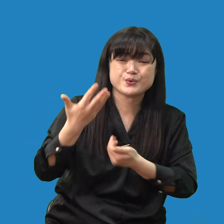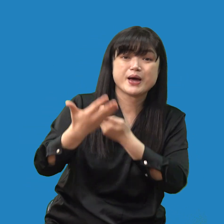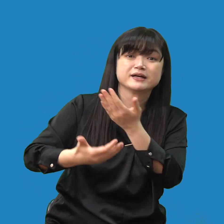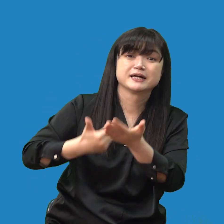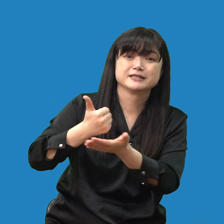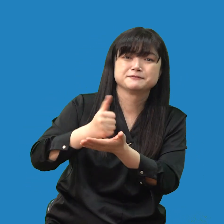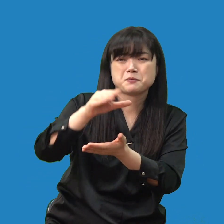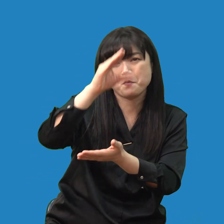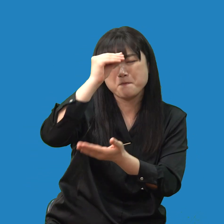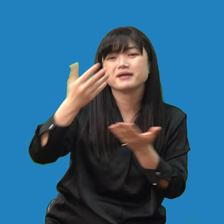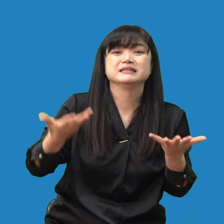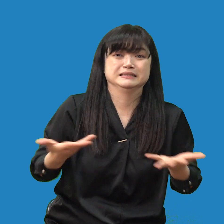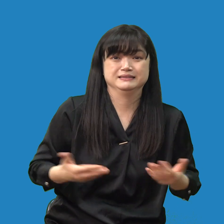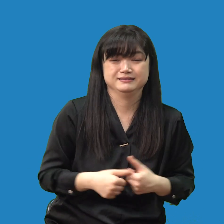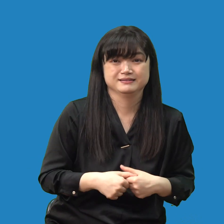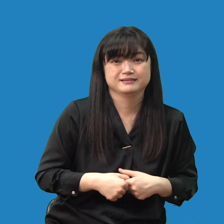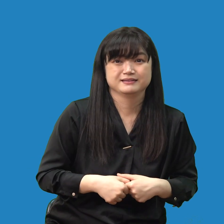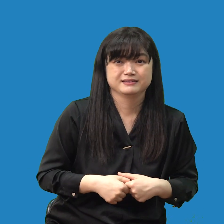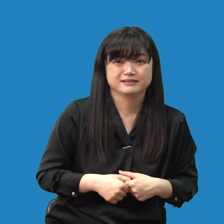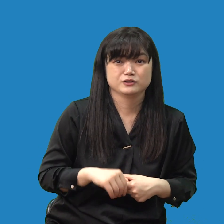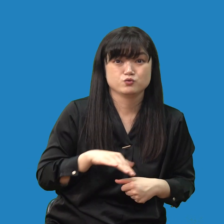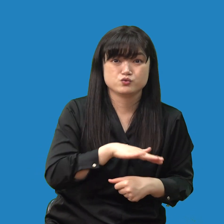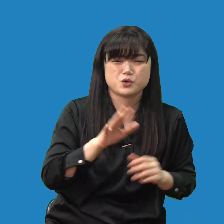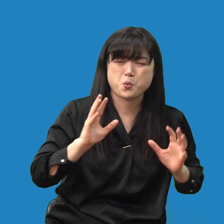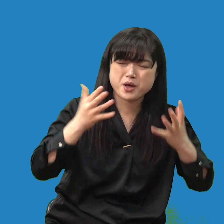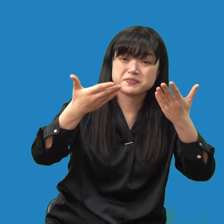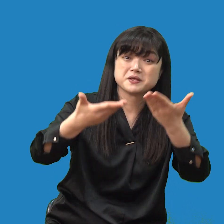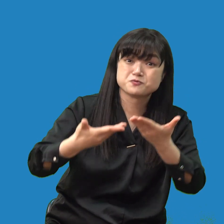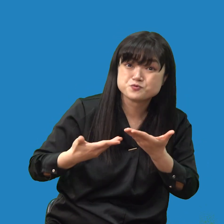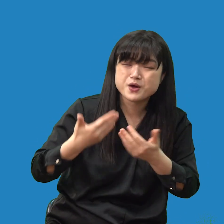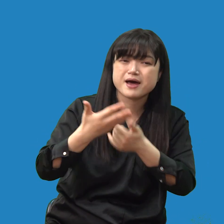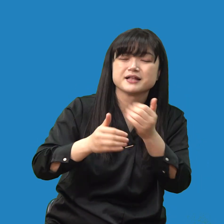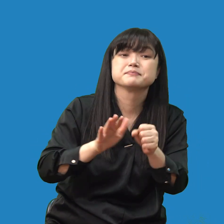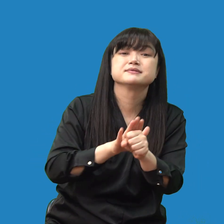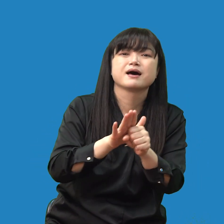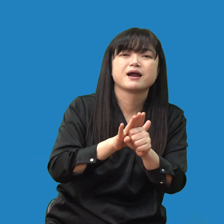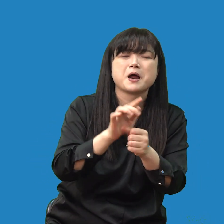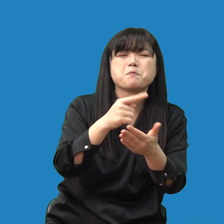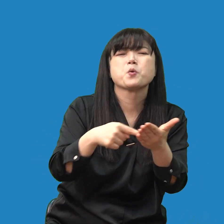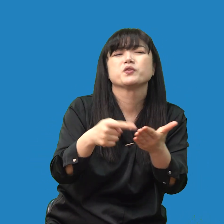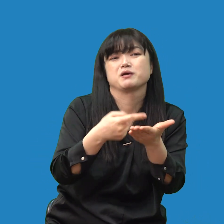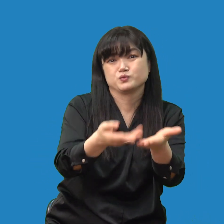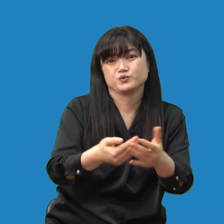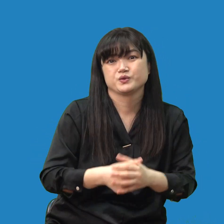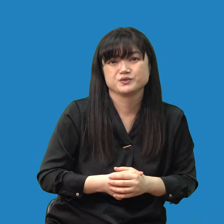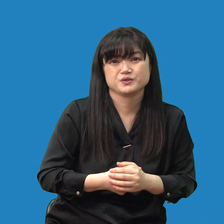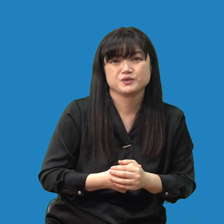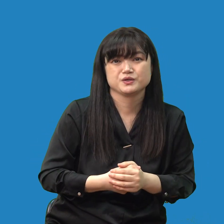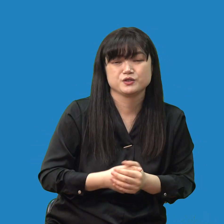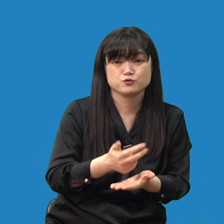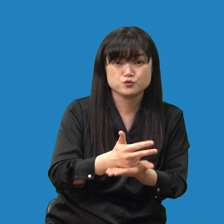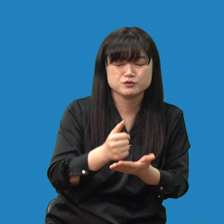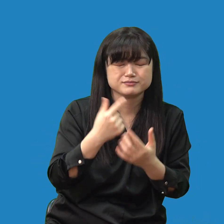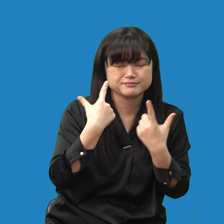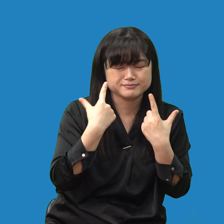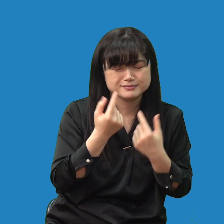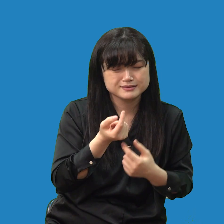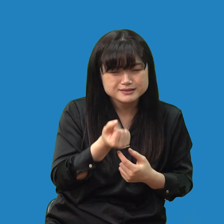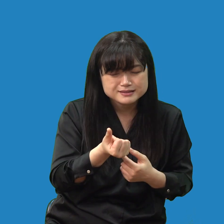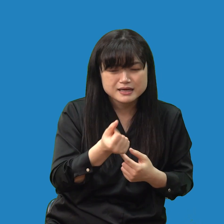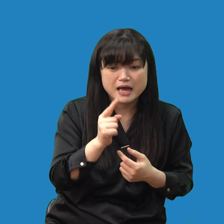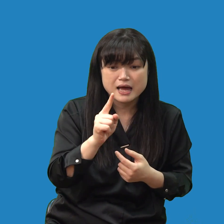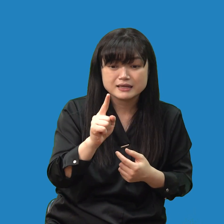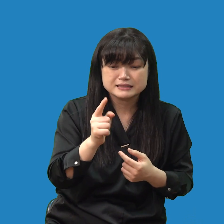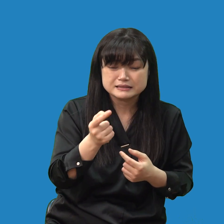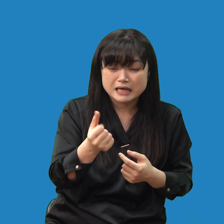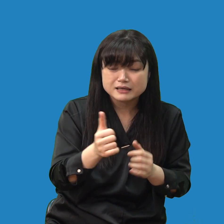그 하나님을 본받는 일입니다. 우리를 환대해 주신 그 하나님의 사랑에 보답하는 겁니다. 주님은 지극히 작은 자에게